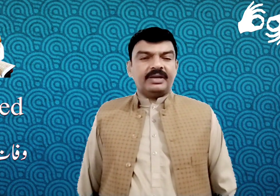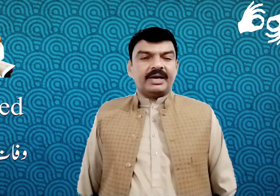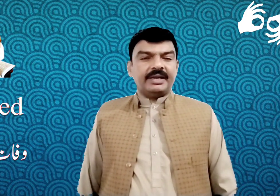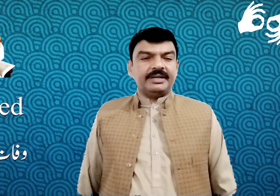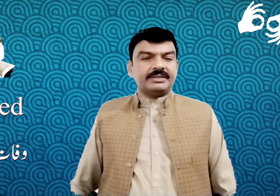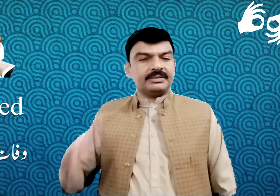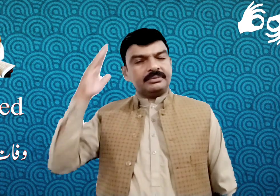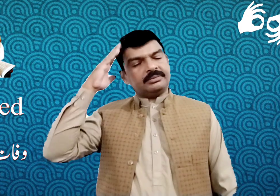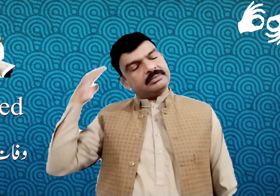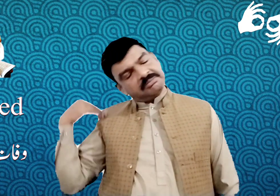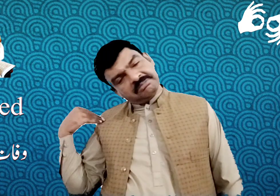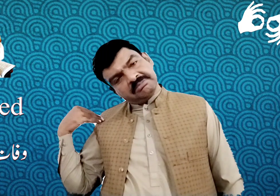डाइट